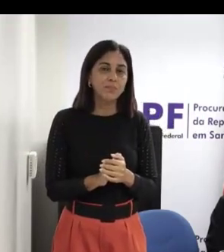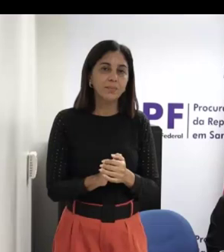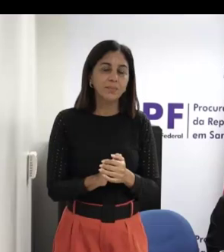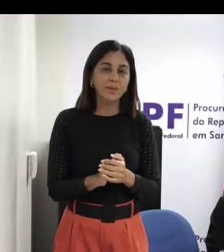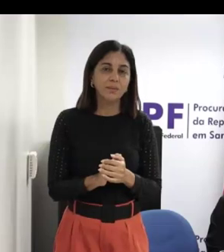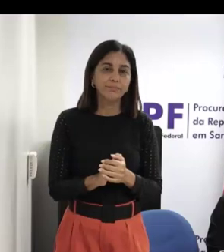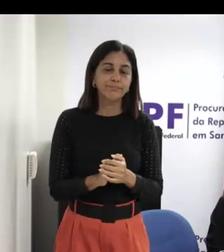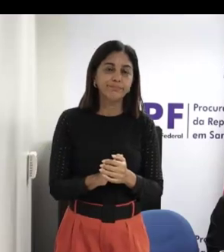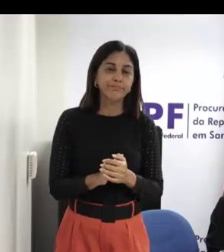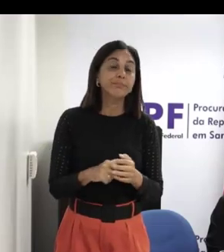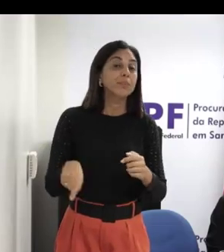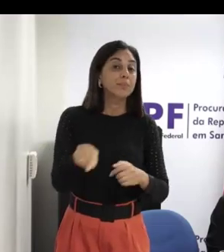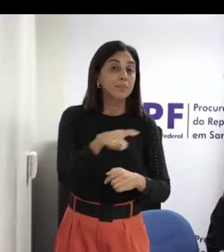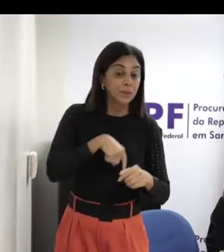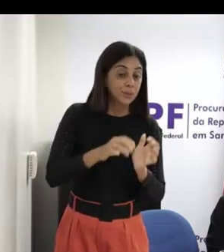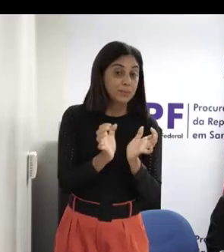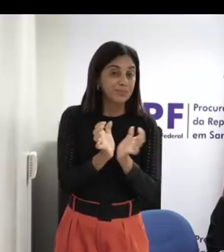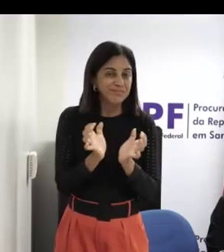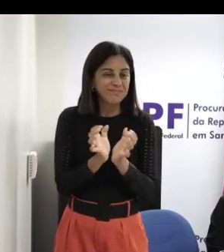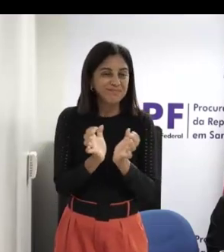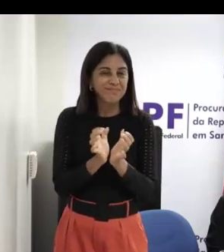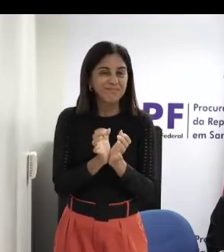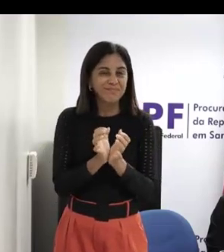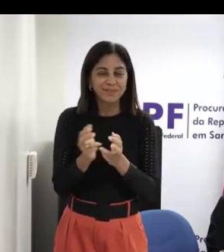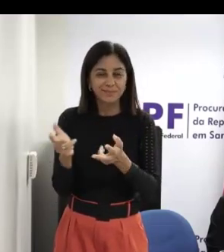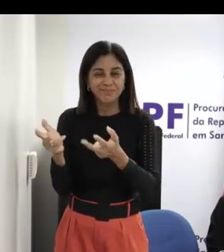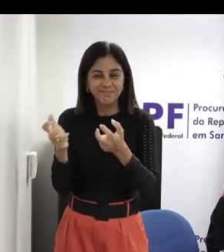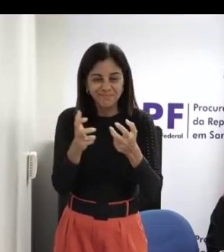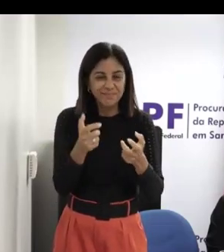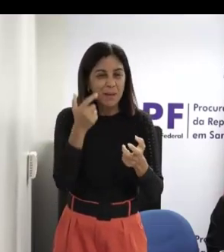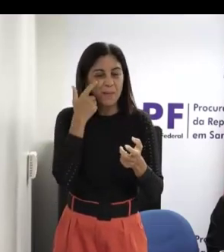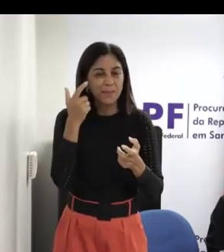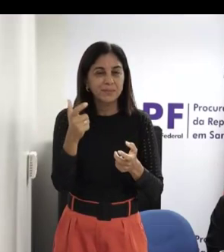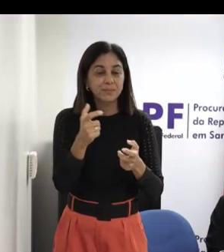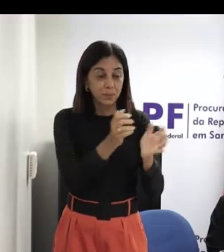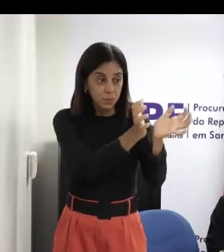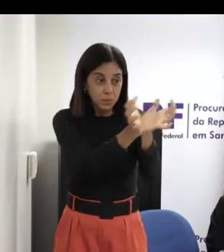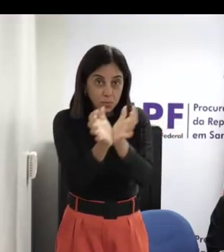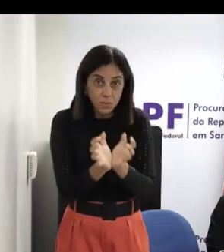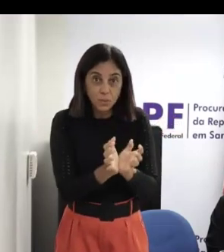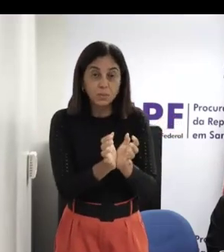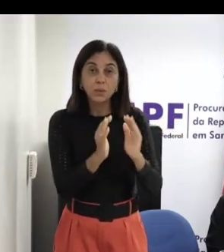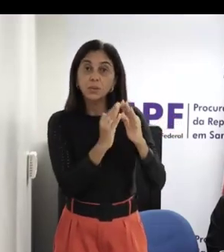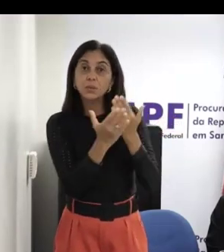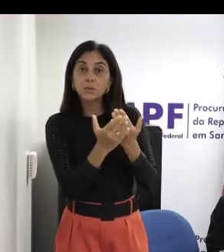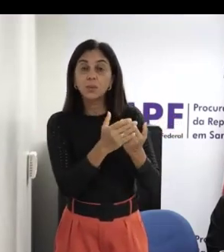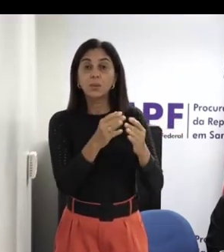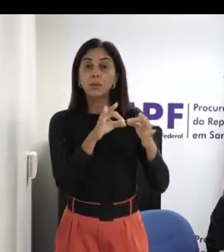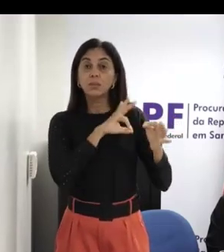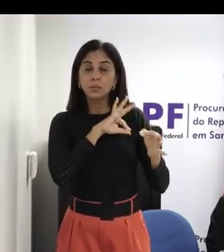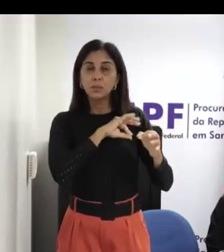TM alguma gestão ou proximidade com a criança professores polícias e os demais órgãos ou instituições